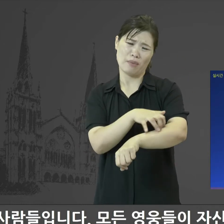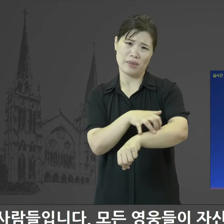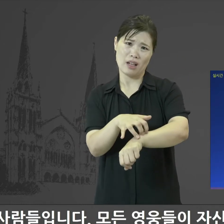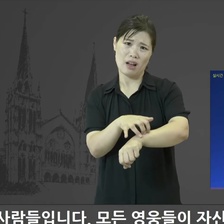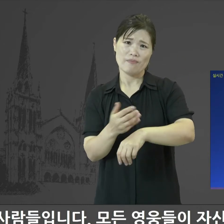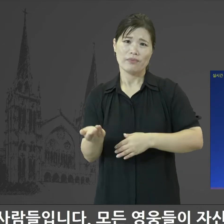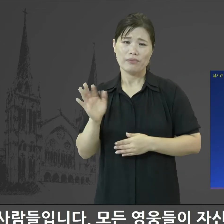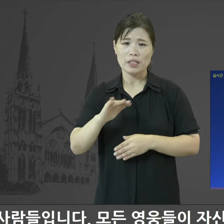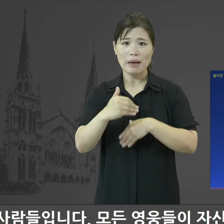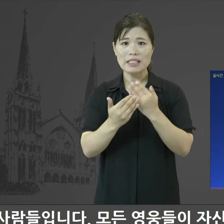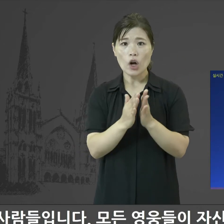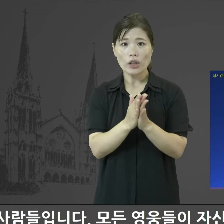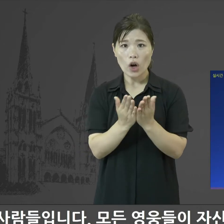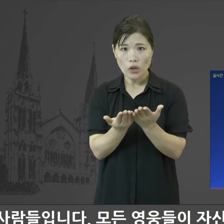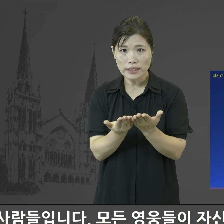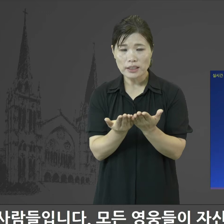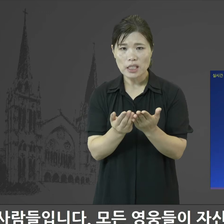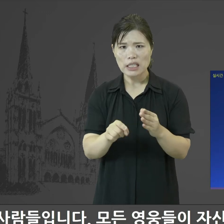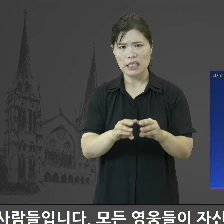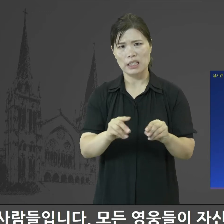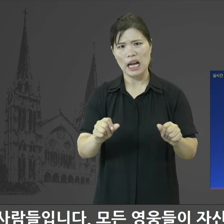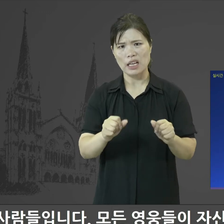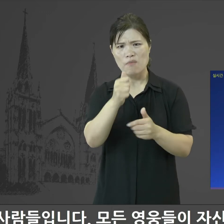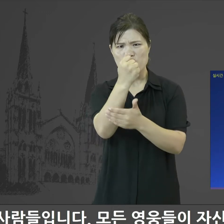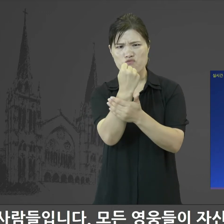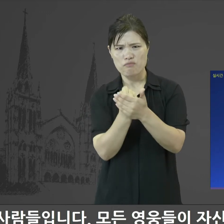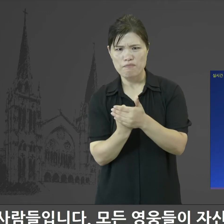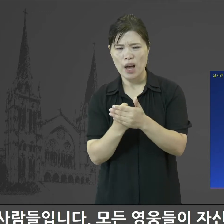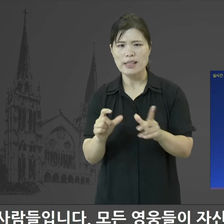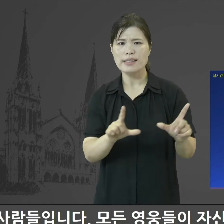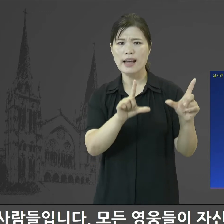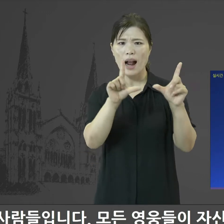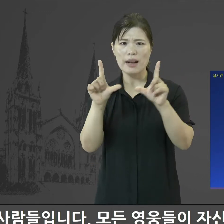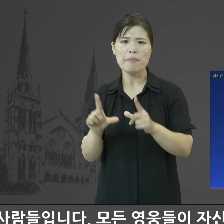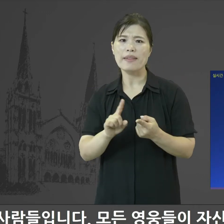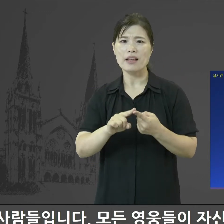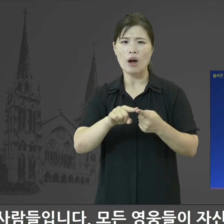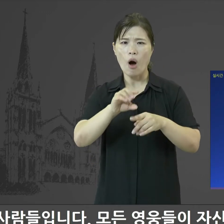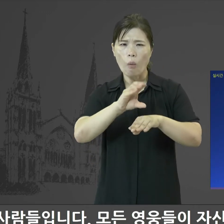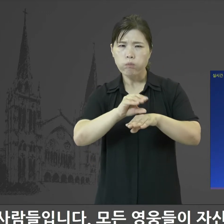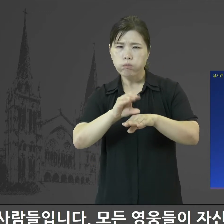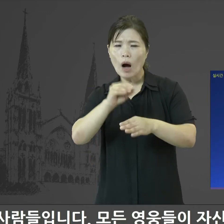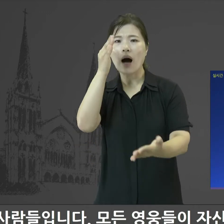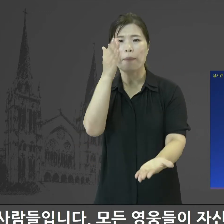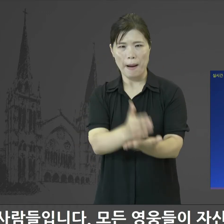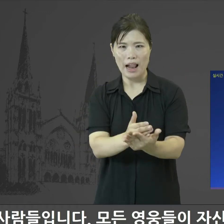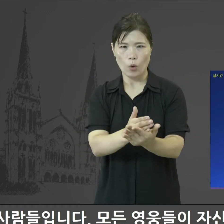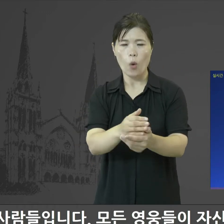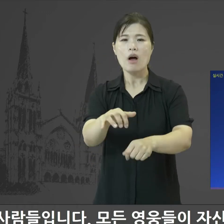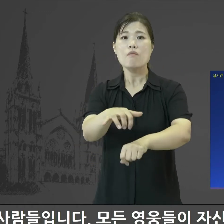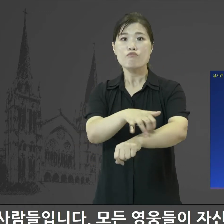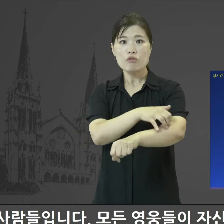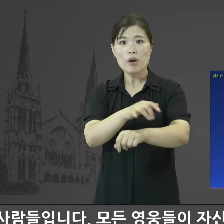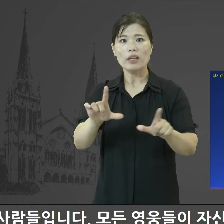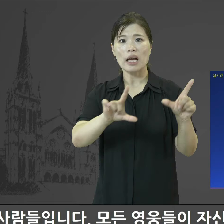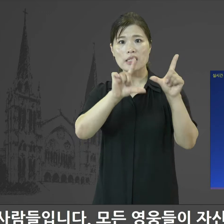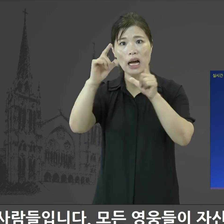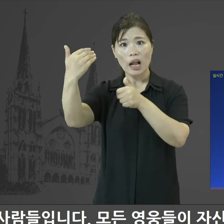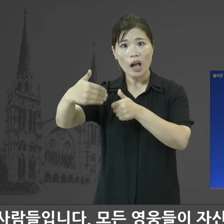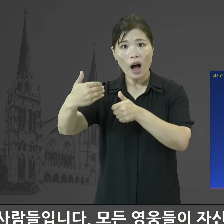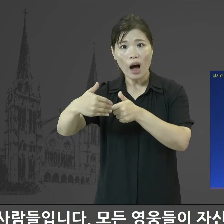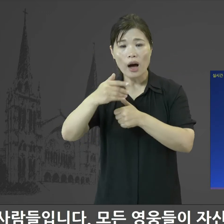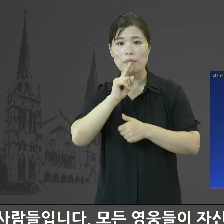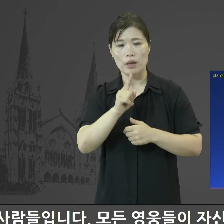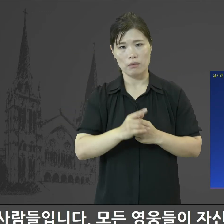하지만 성경은 우리에게 이 땅의 부패한 삶에 젖어들지 말고 불편하게 살라고